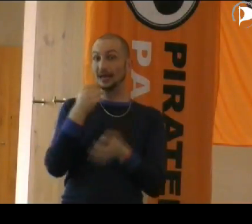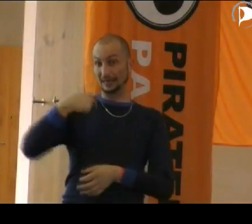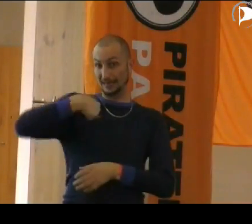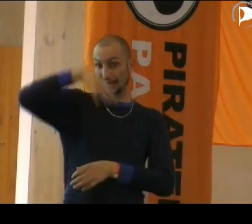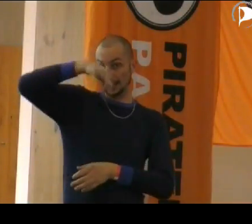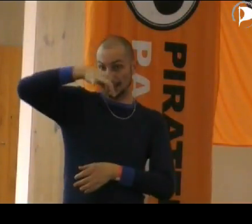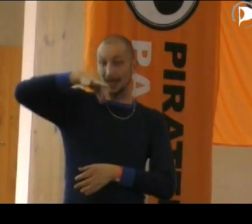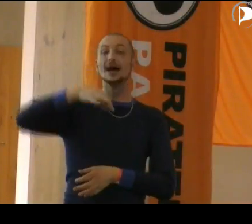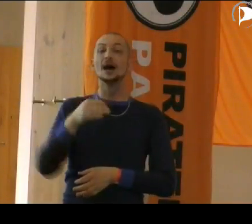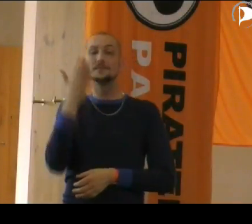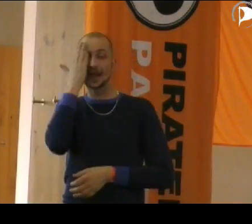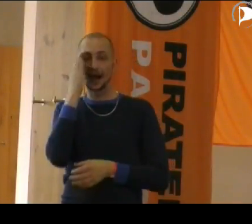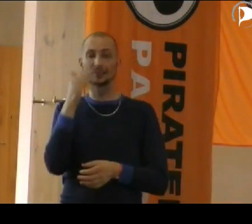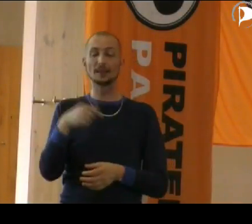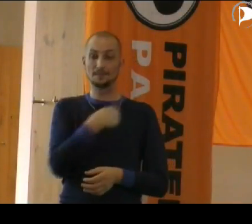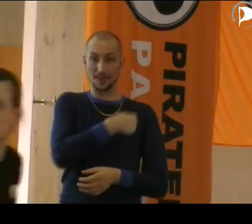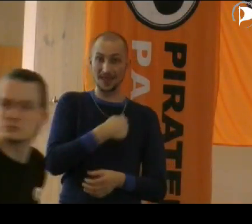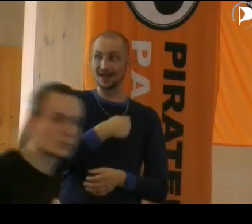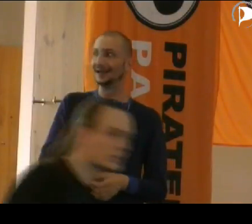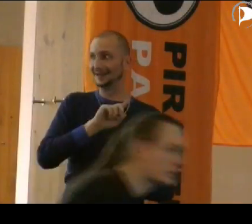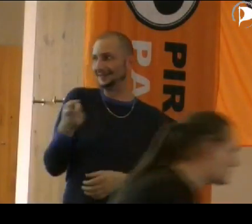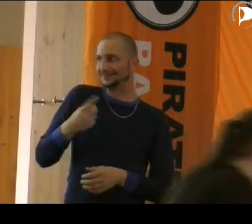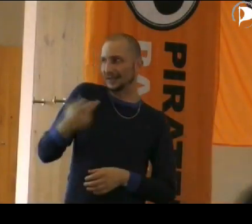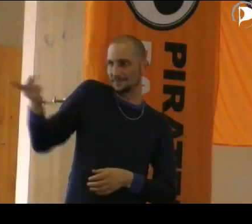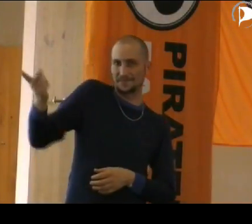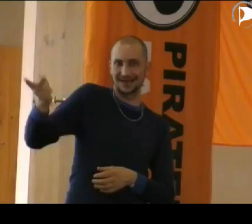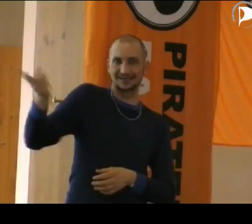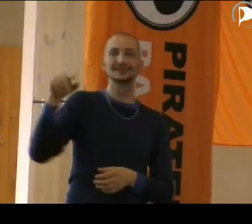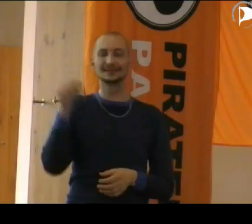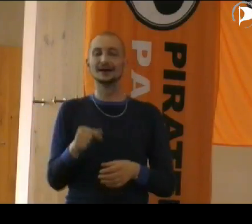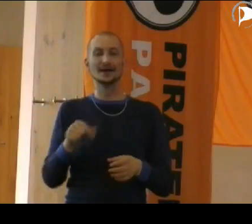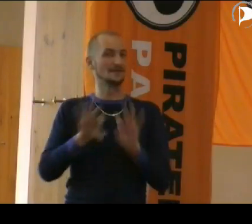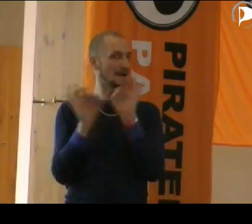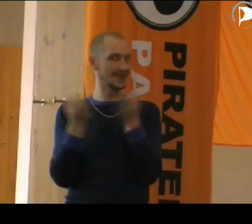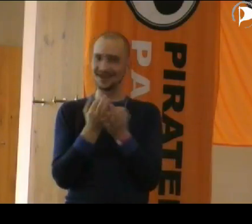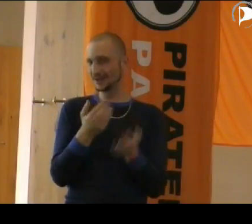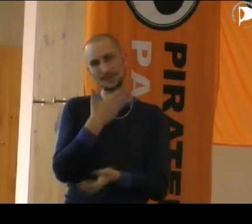ansässig also sollten nein ist es nicht schön zu hören dankeschön